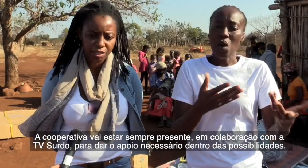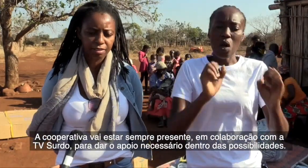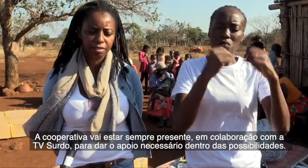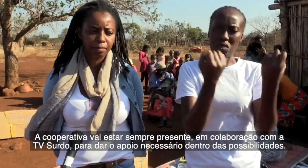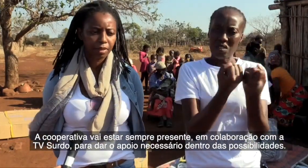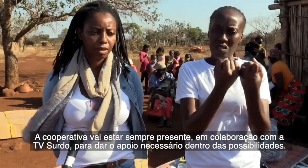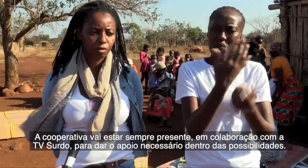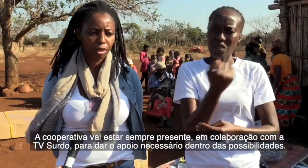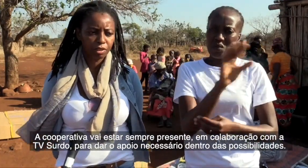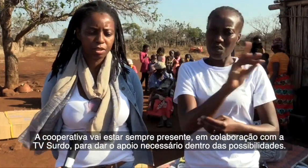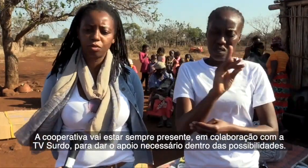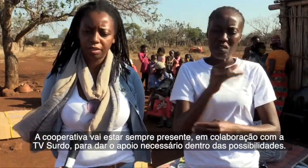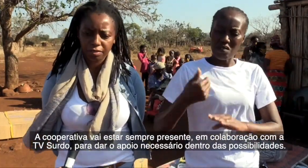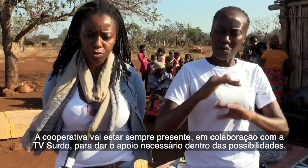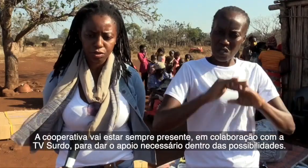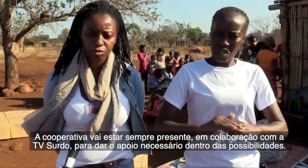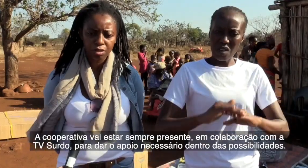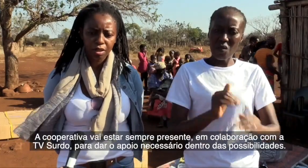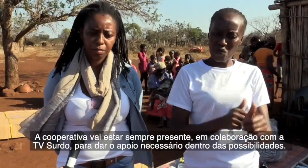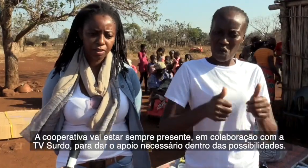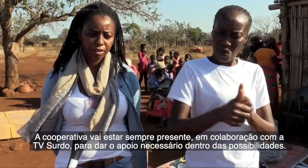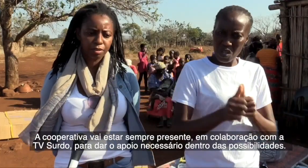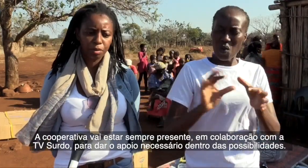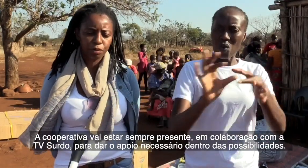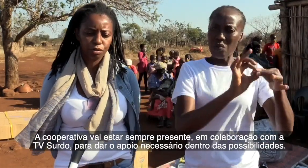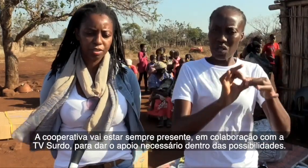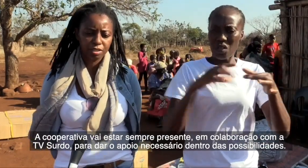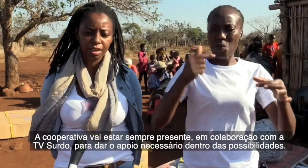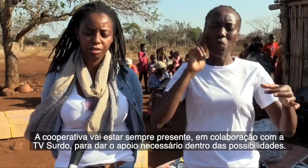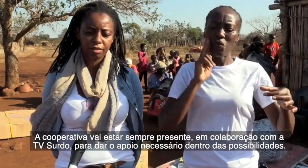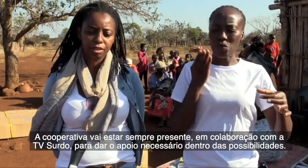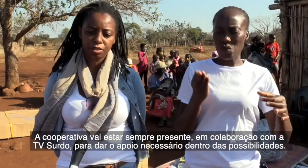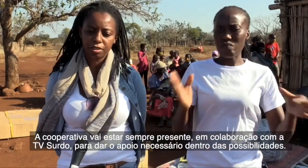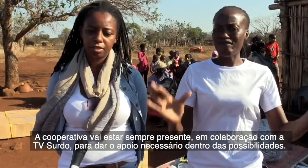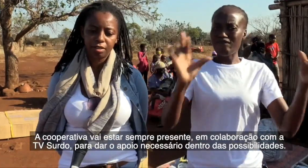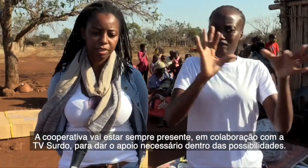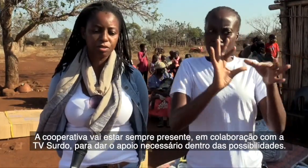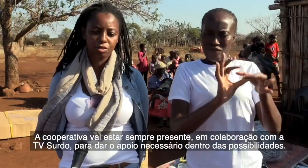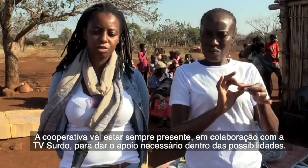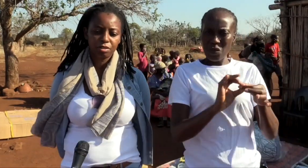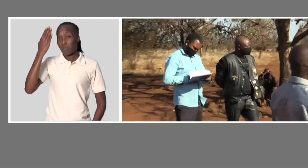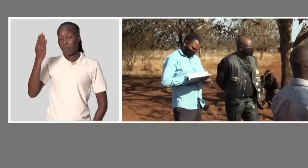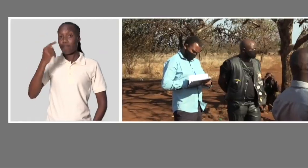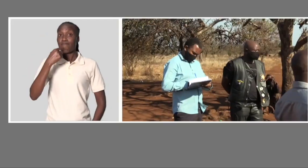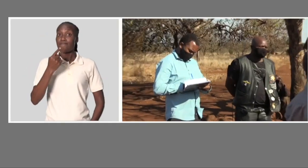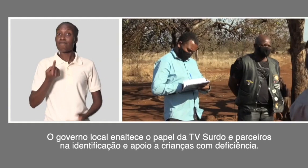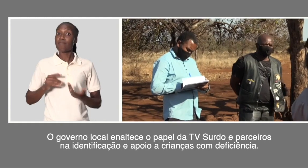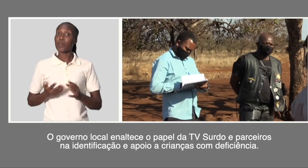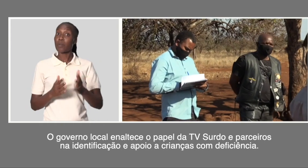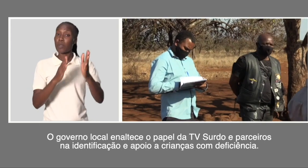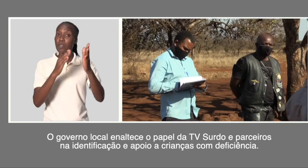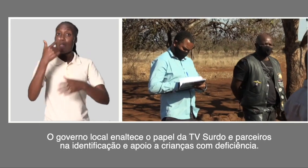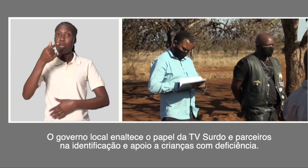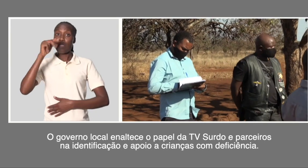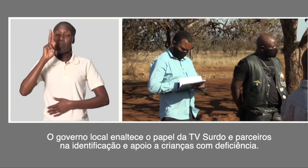estar sempre presente, em colaboração com a TV Surdo, a poder dar o apoio necessário dentro das nossas limitações. O governo